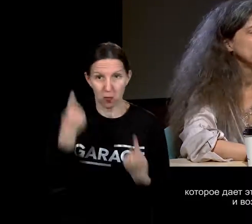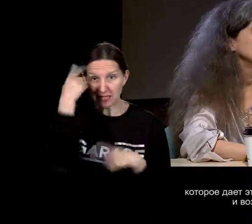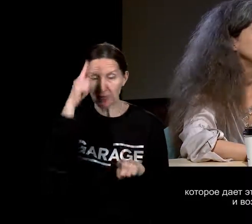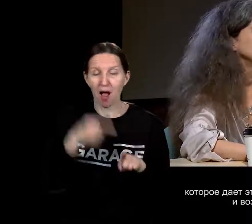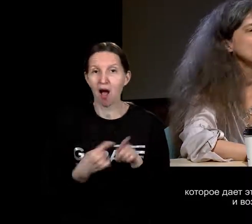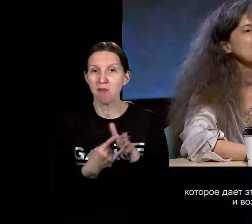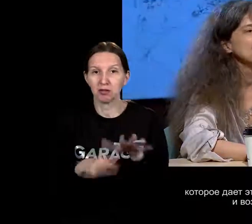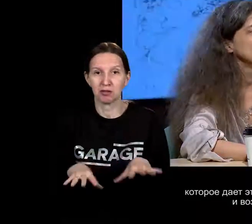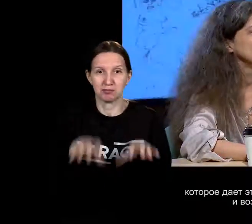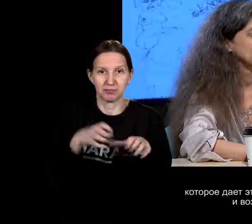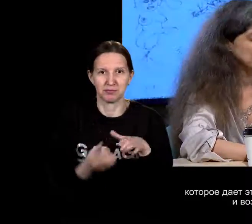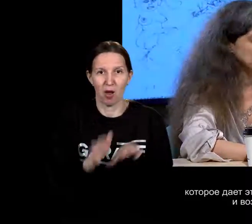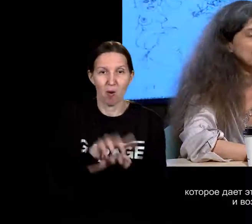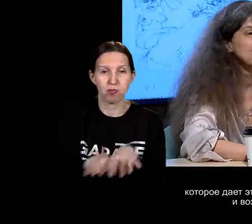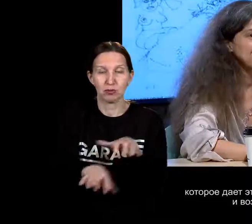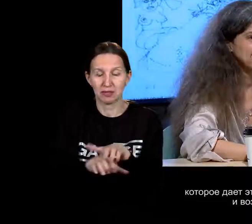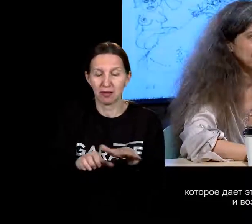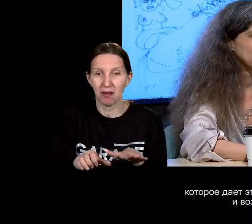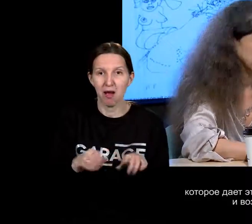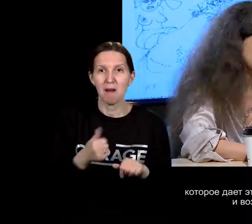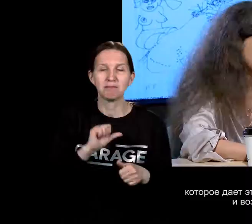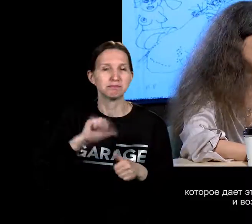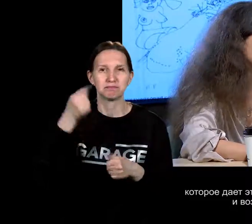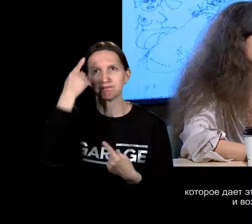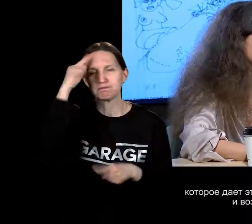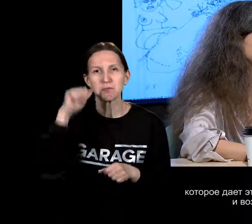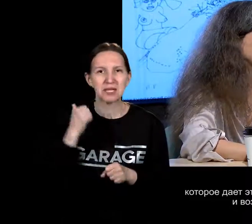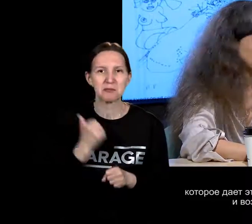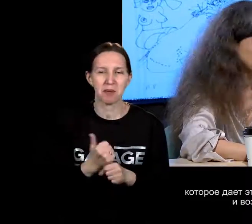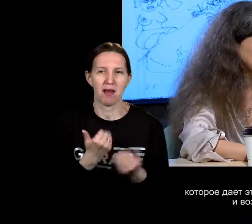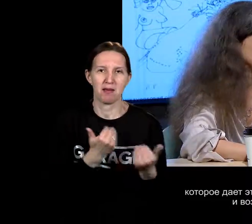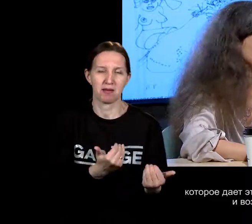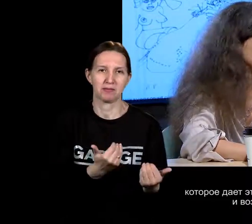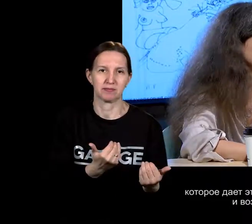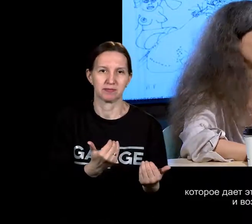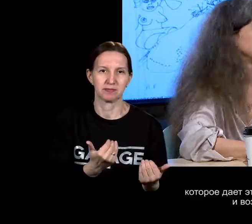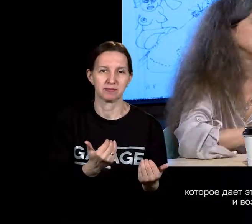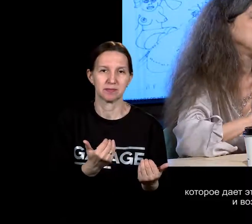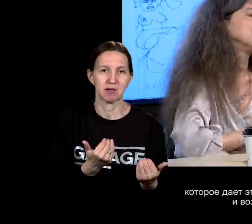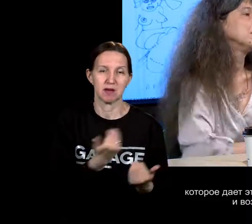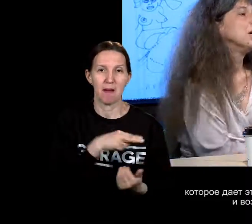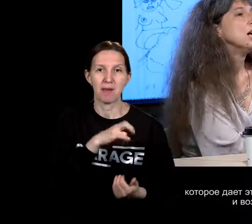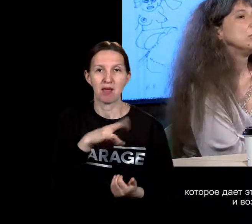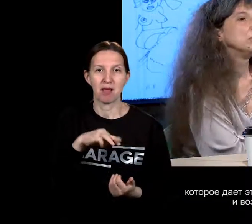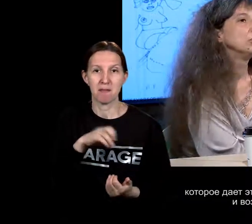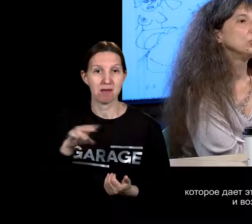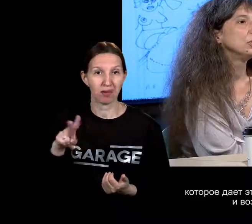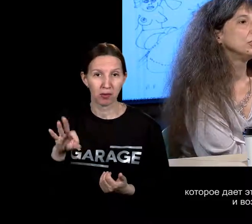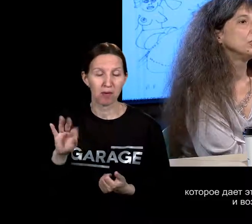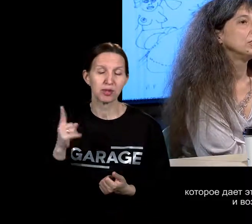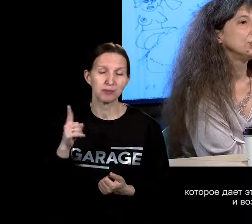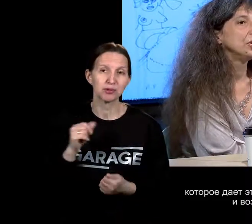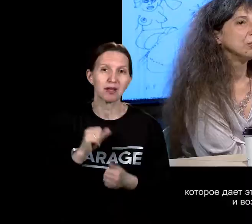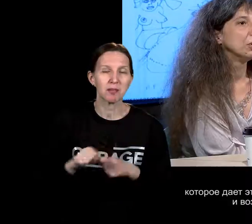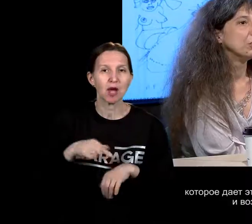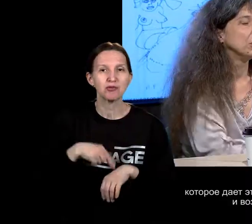намагниченных ботинок, было одним из принципиальных, это один из принципиальных объектов Пономаренко, потому что, собственно говоря,